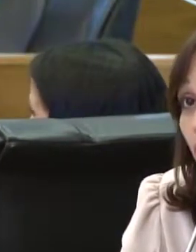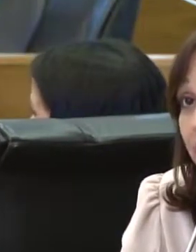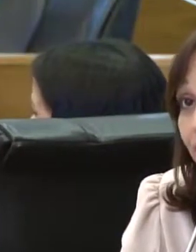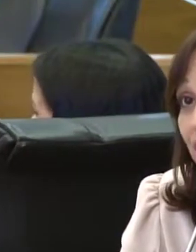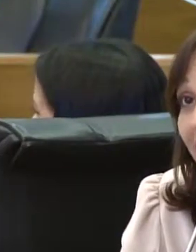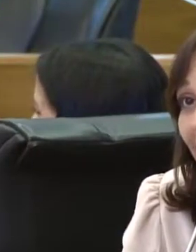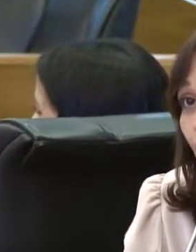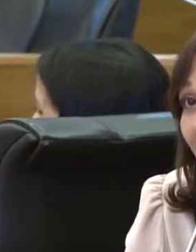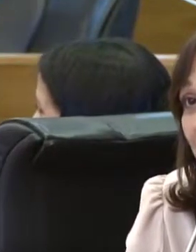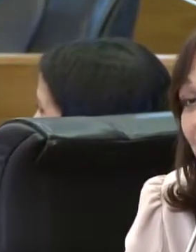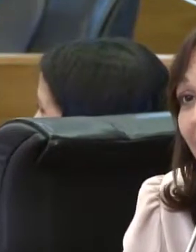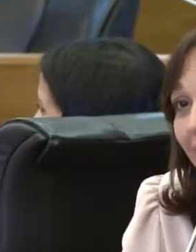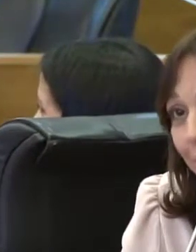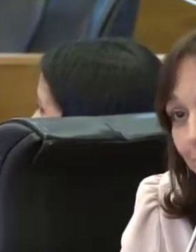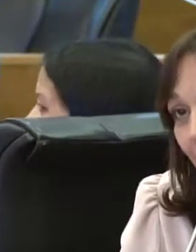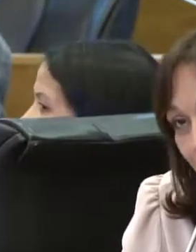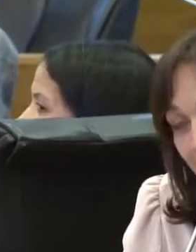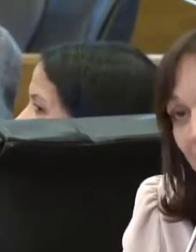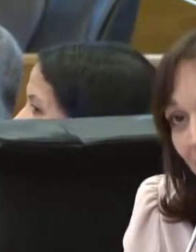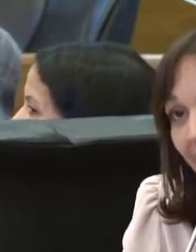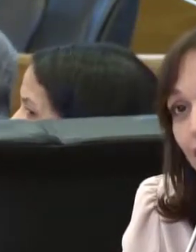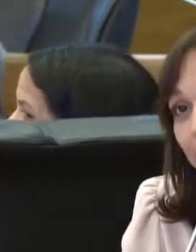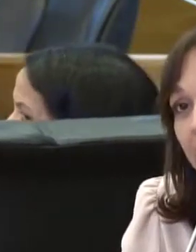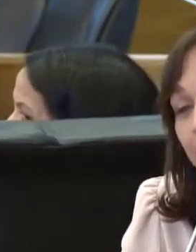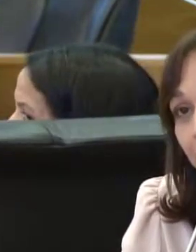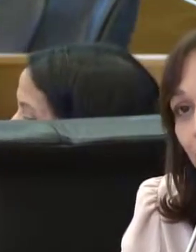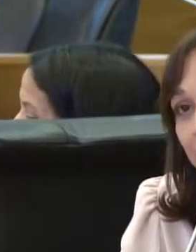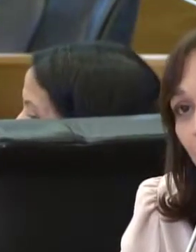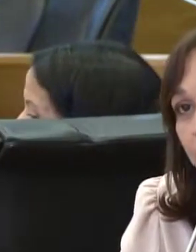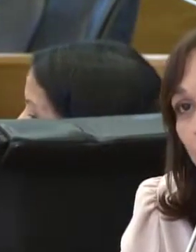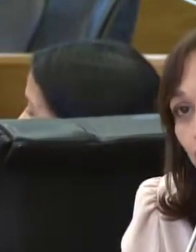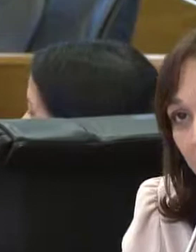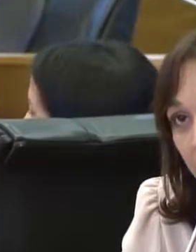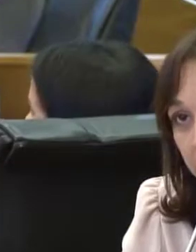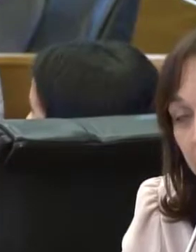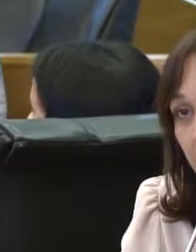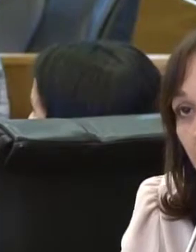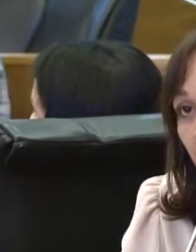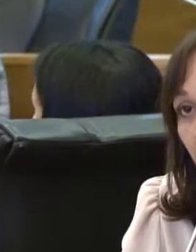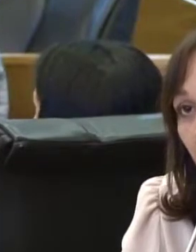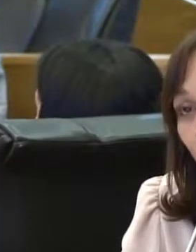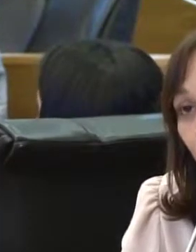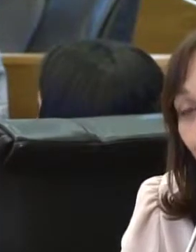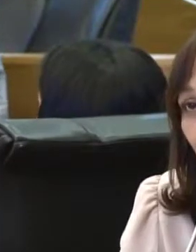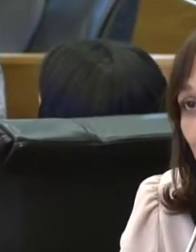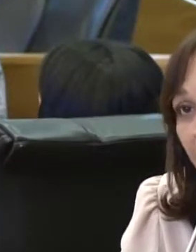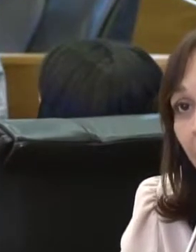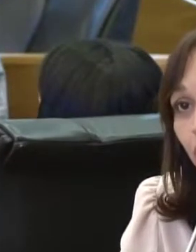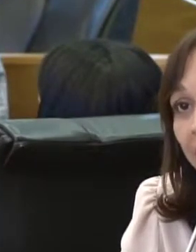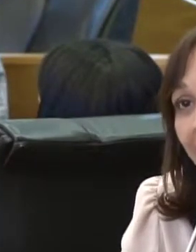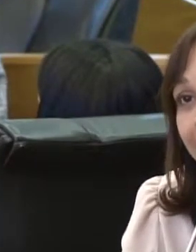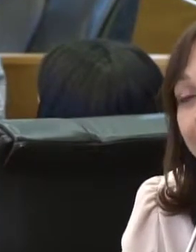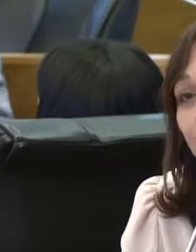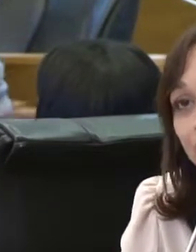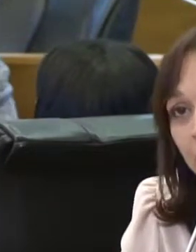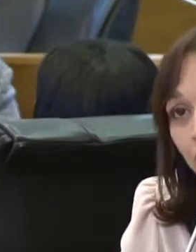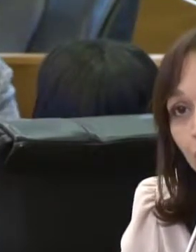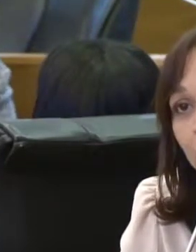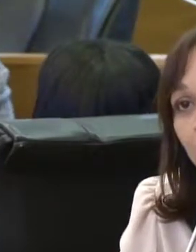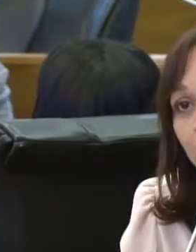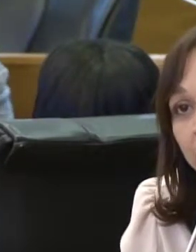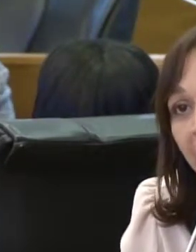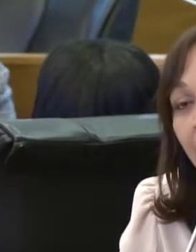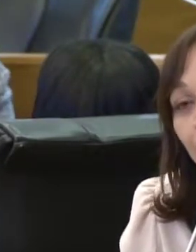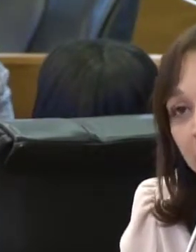foi inclusive chegado a ser enviado para a Câmara Municipal de São Luís um projeto nesse